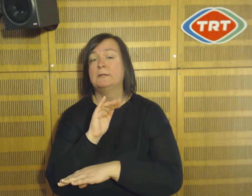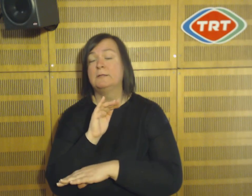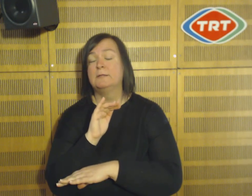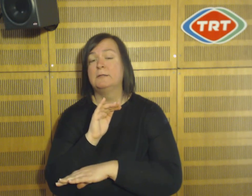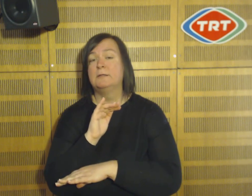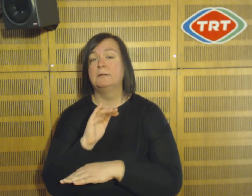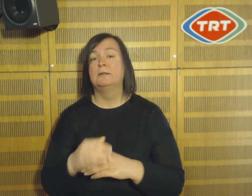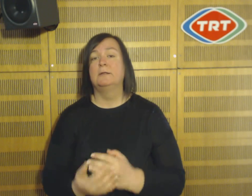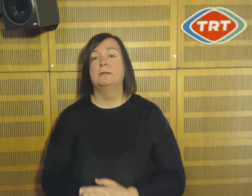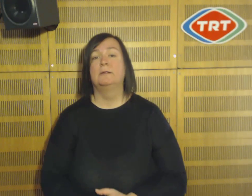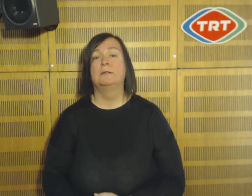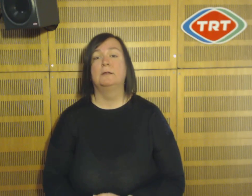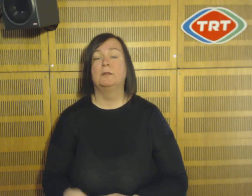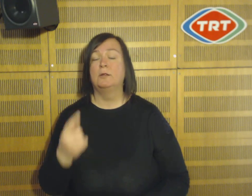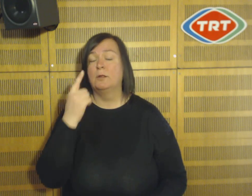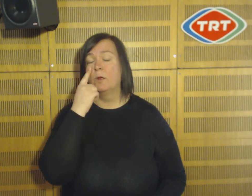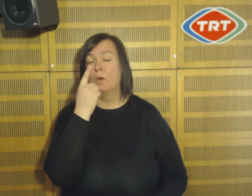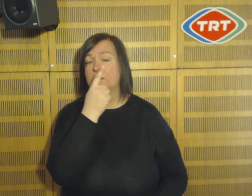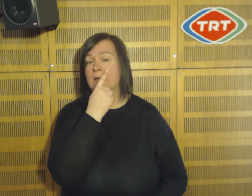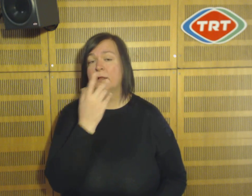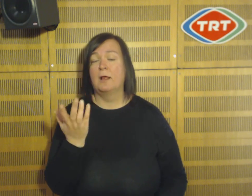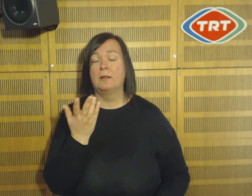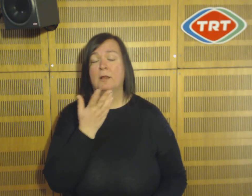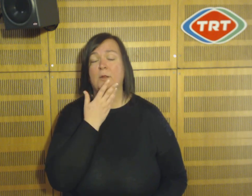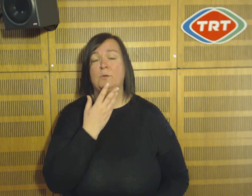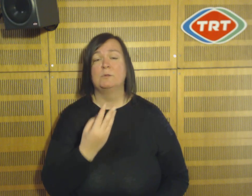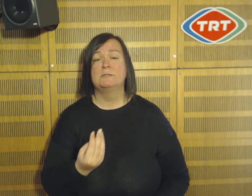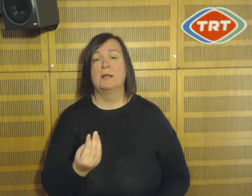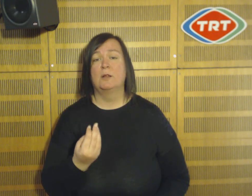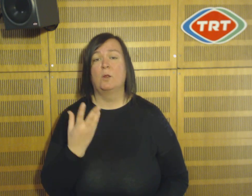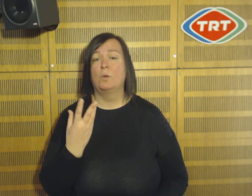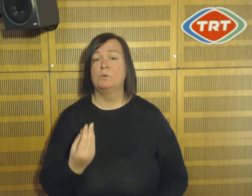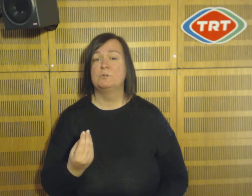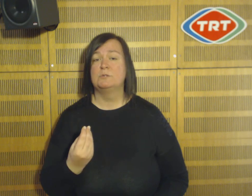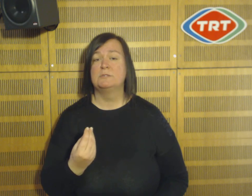Yaşamının gözlerin kadar güzel olsun